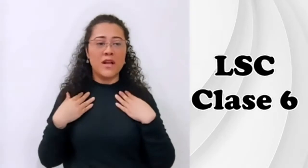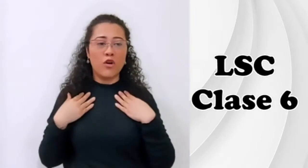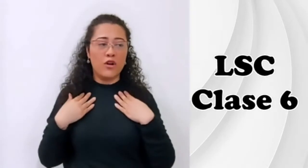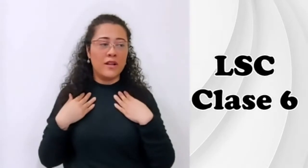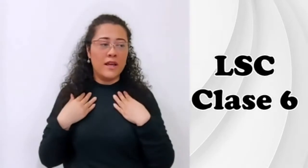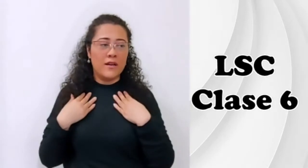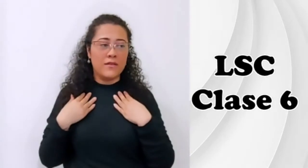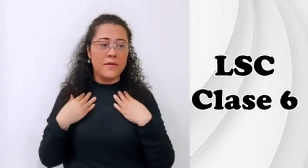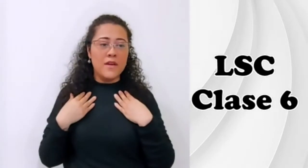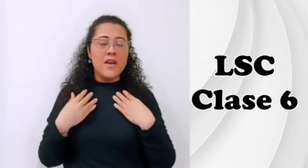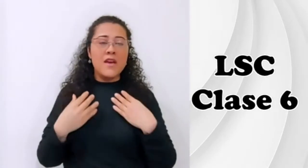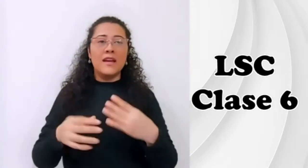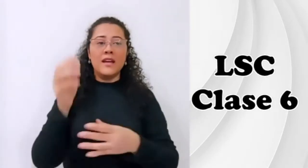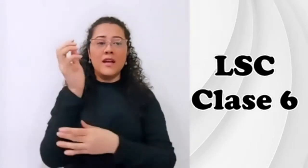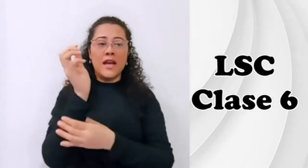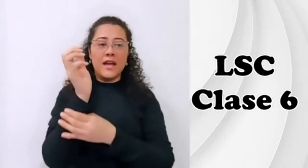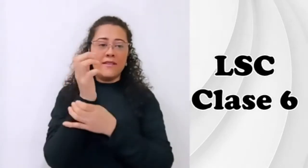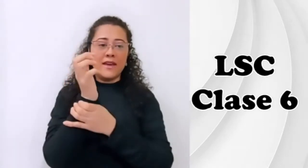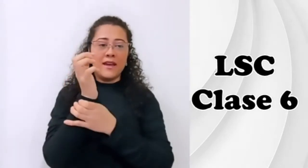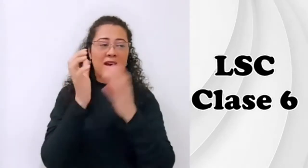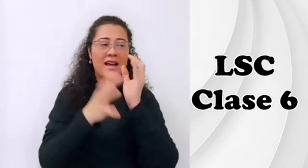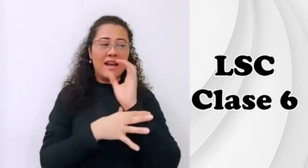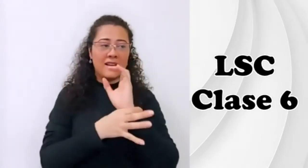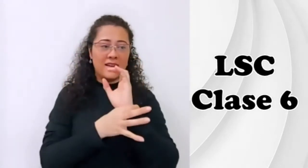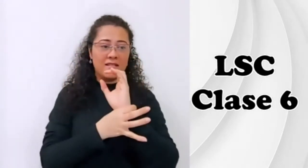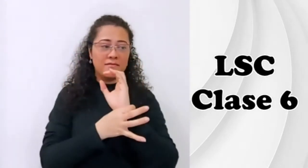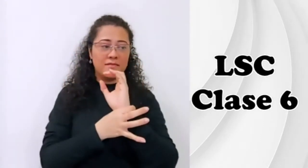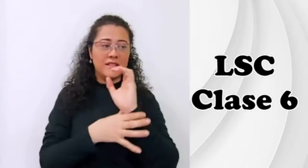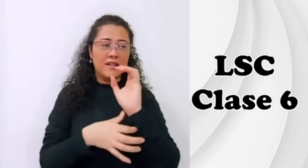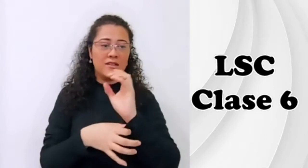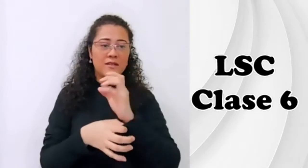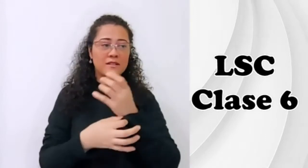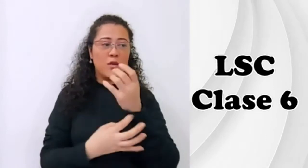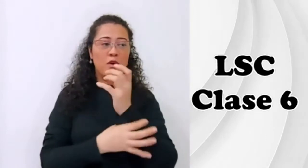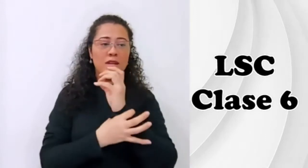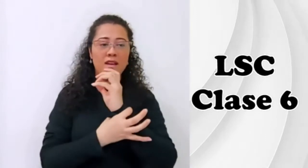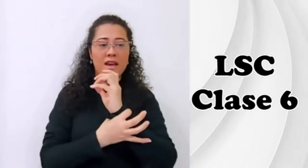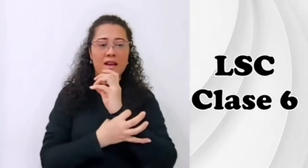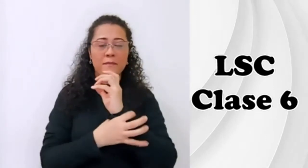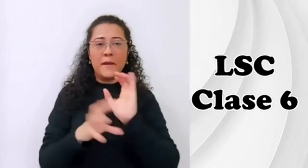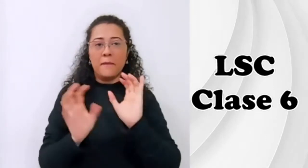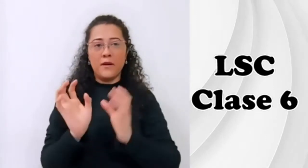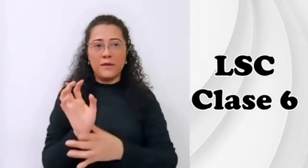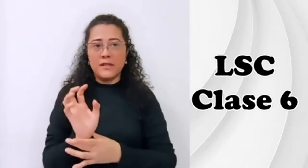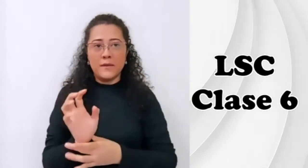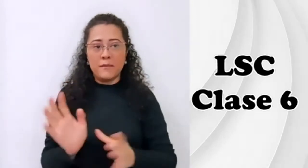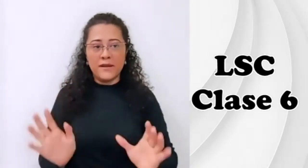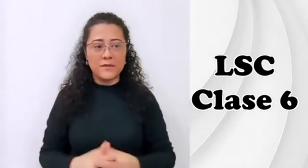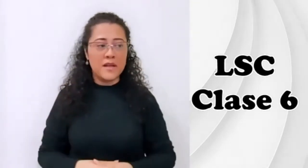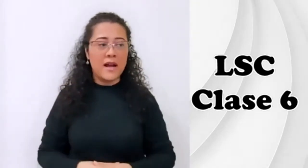color negro y de manga larga, ¿cierto? Es como lo ideal, pero pues igual puedes usar